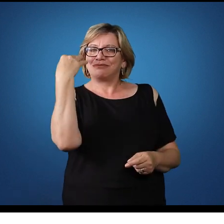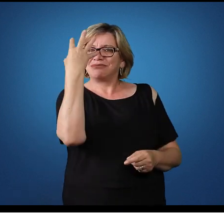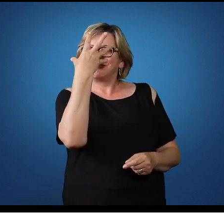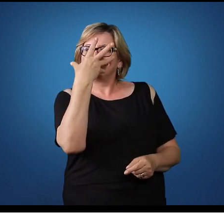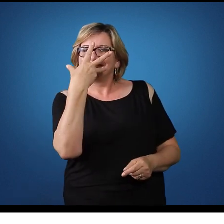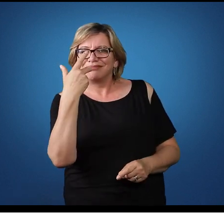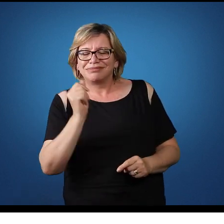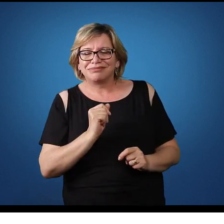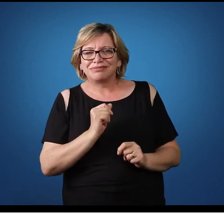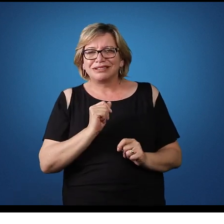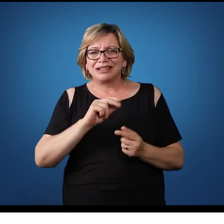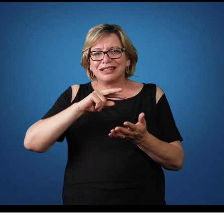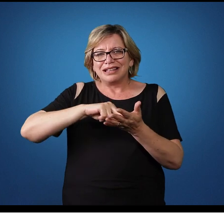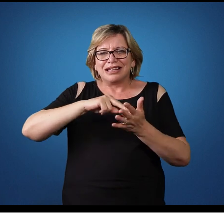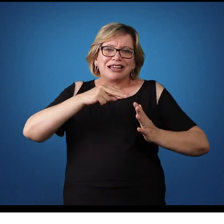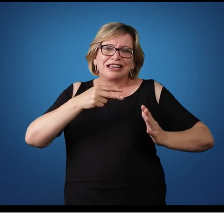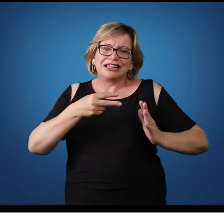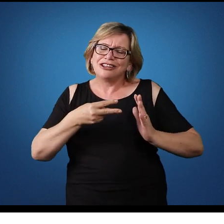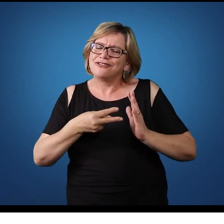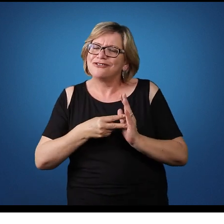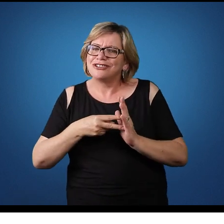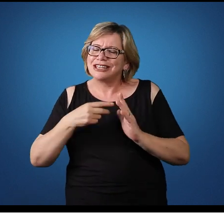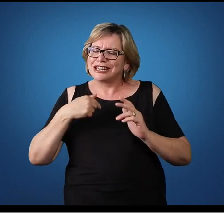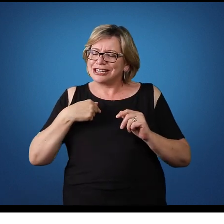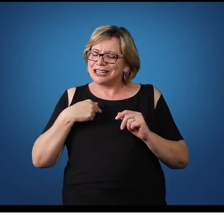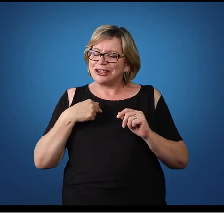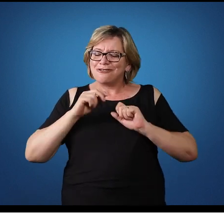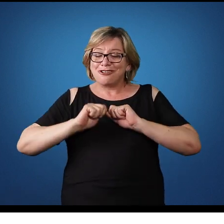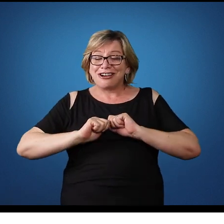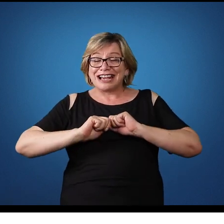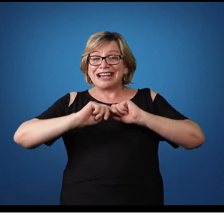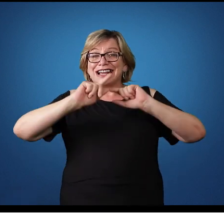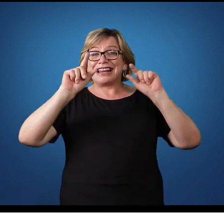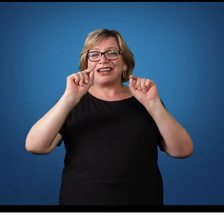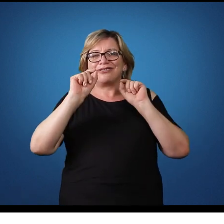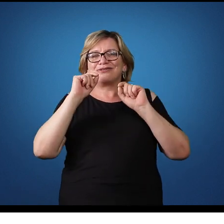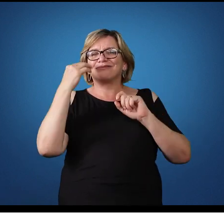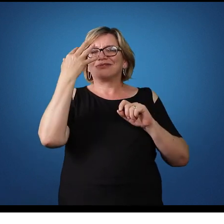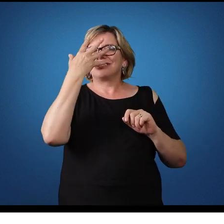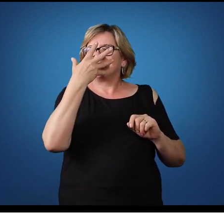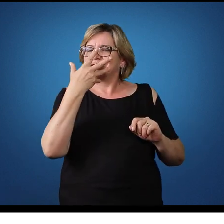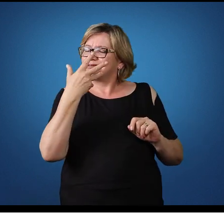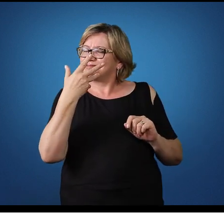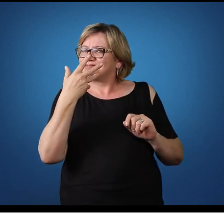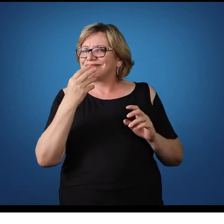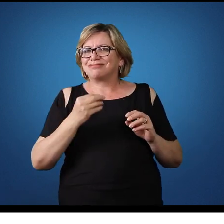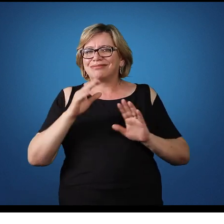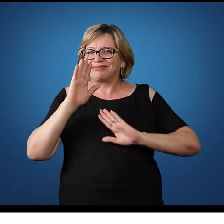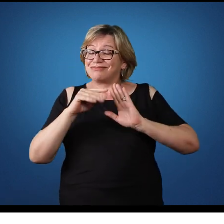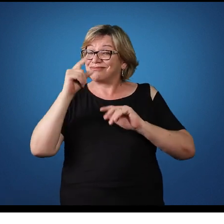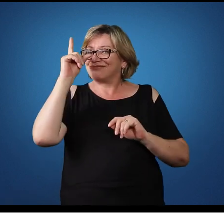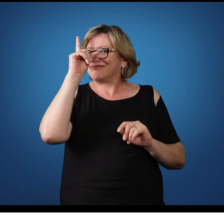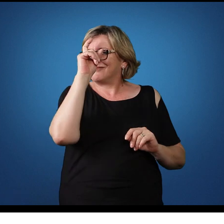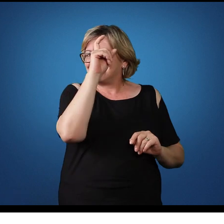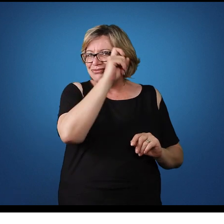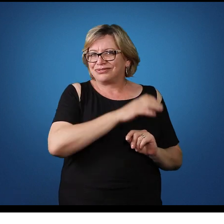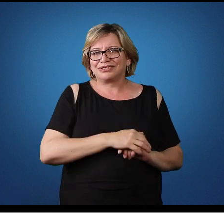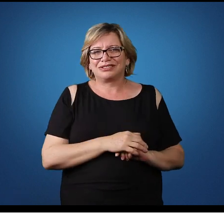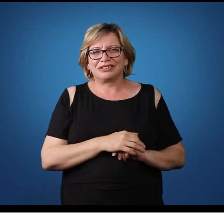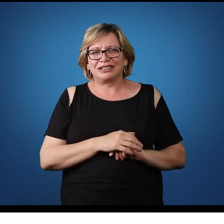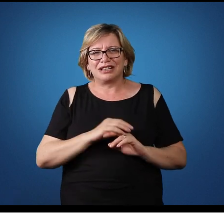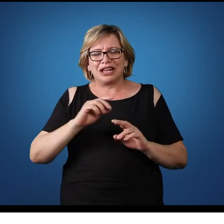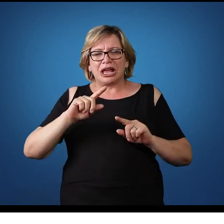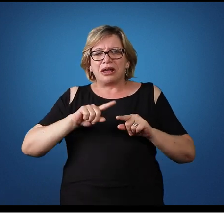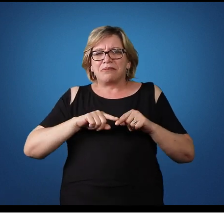tenha uma noção clara do que é a beleza. E isso não é nada óbvio. Bem, será que há